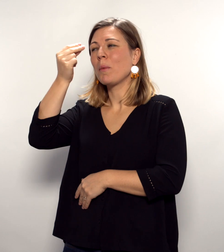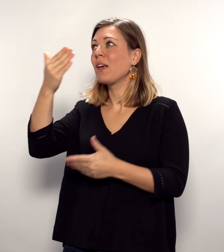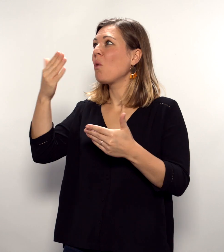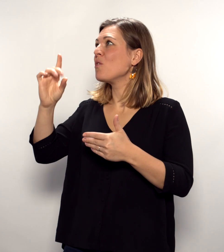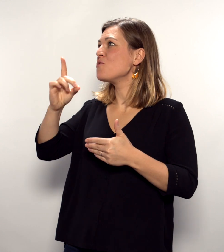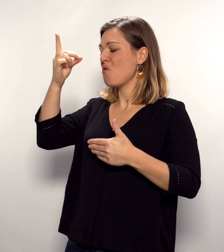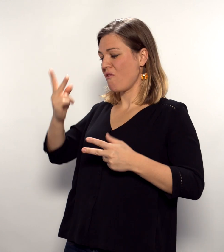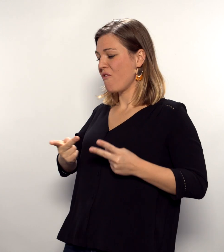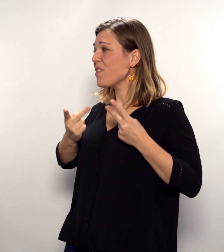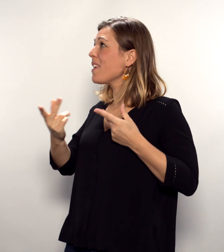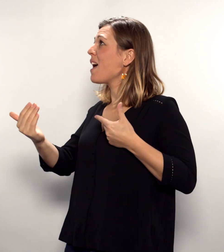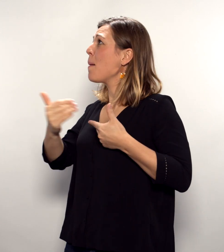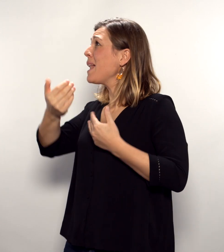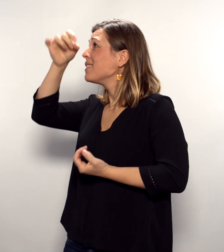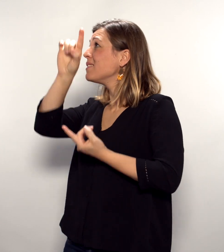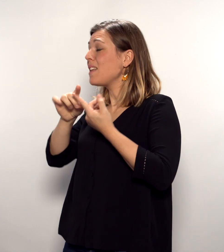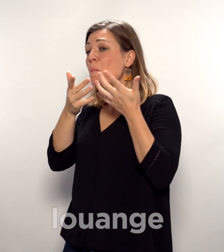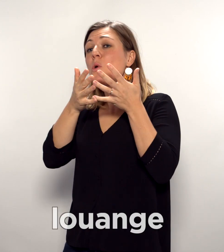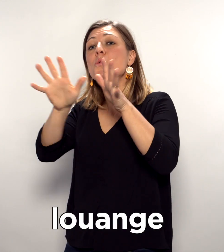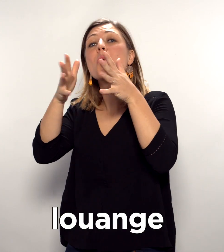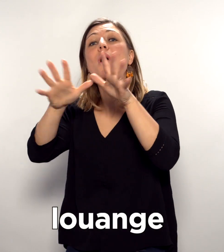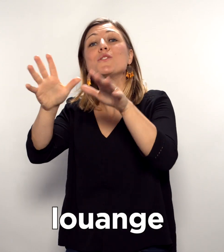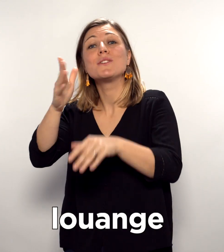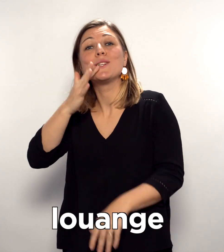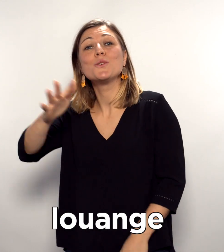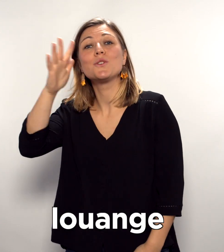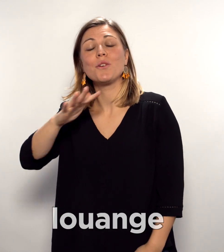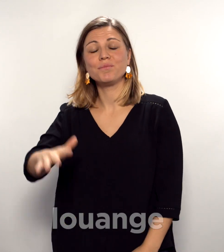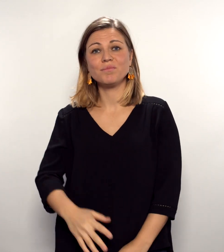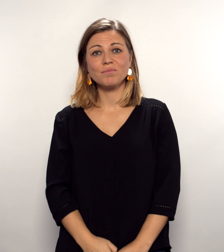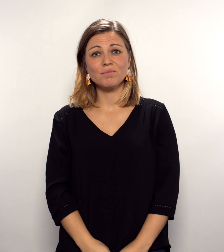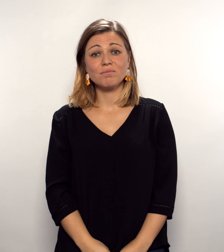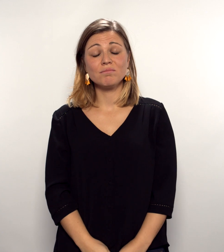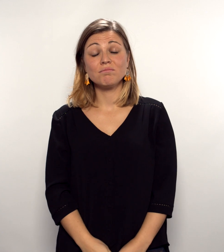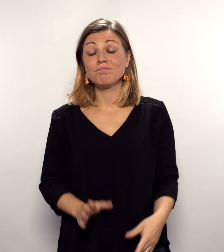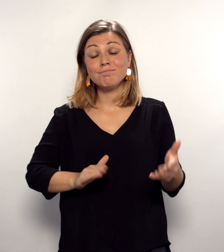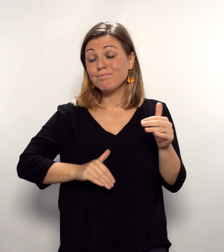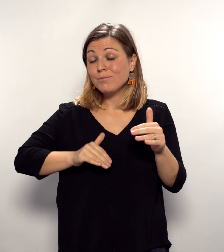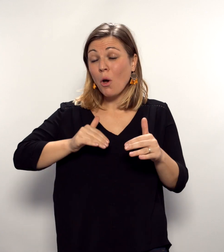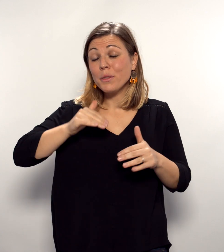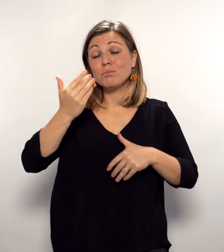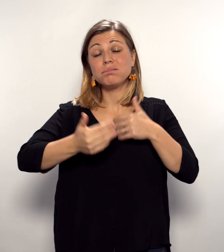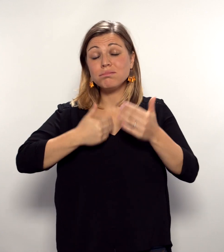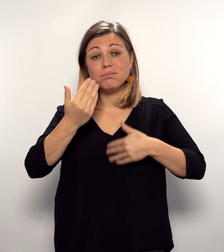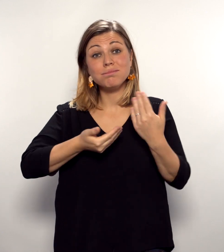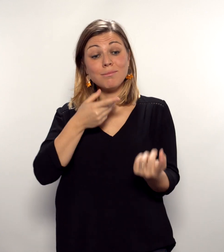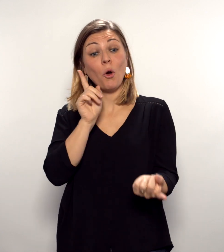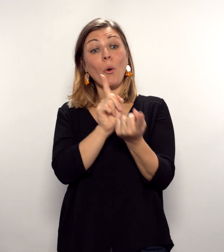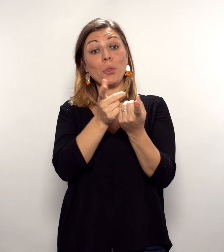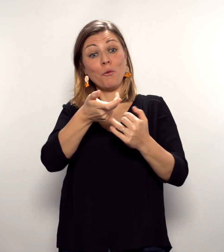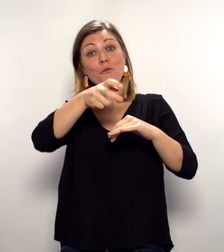vraiment un appel sur ma vie dans la louange et le chant. Et j'ai grandi et